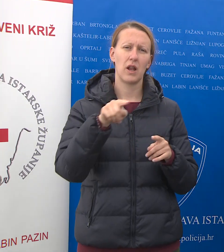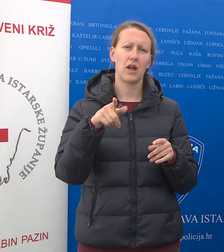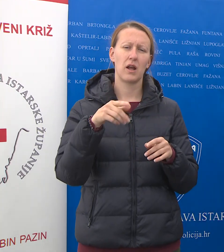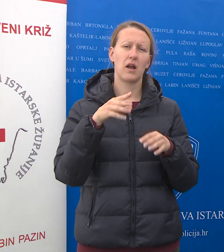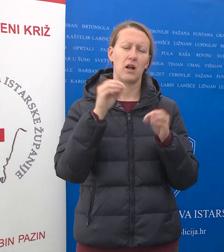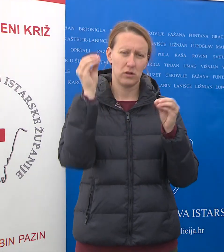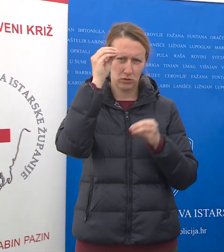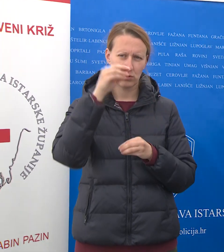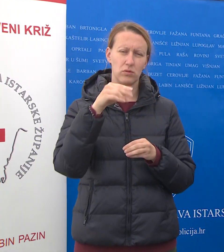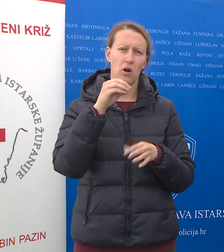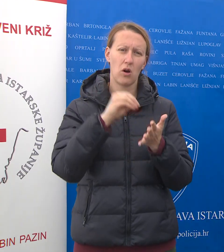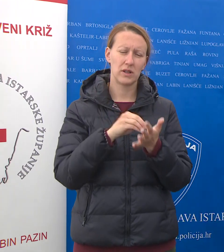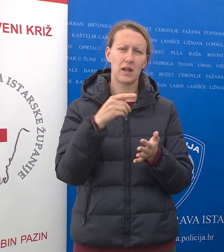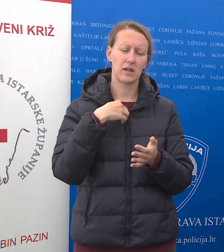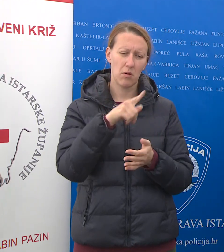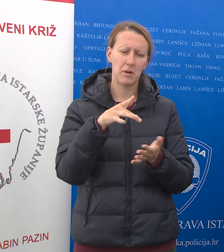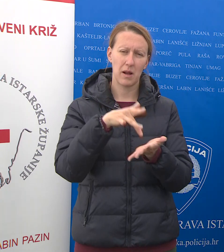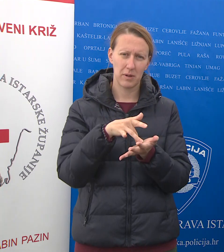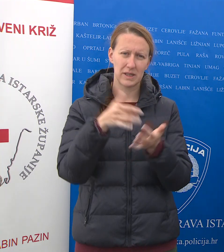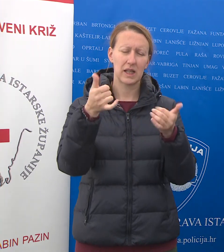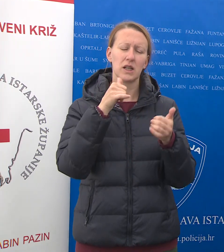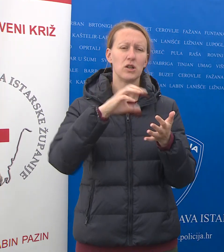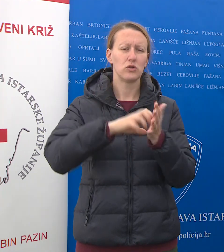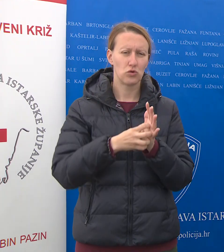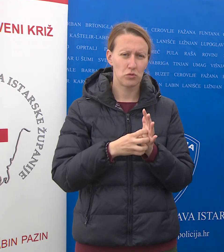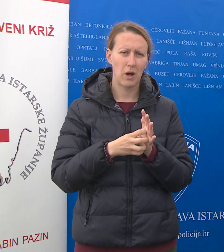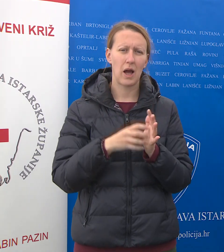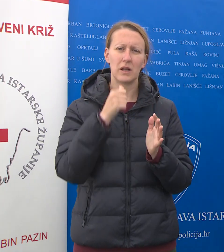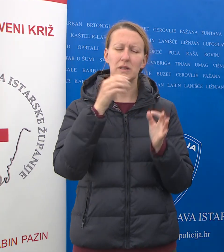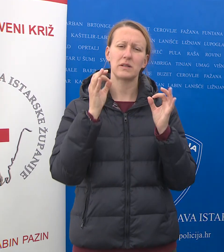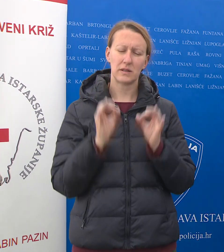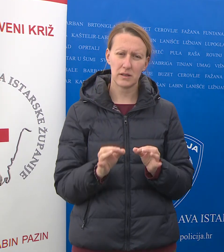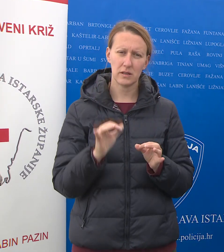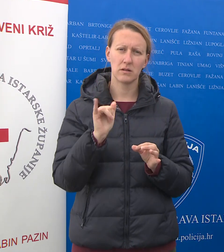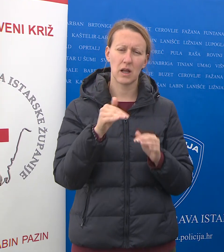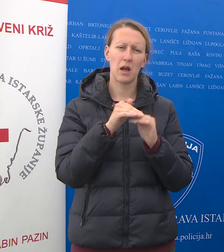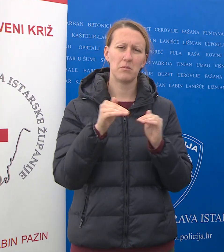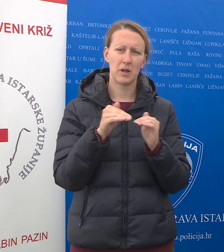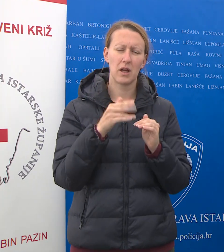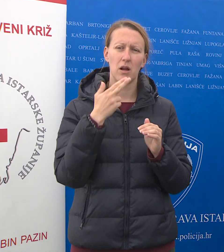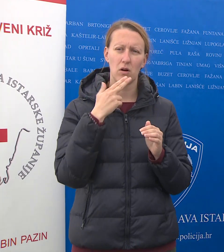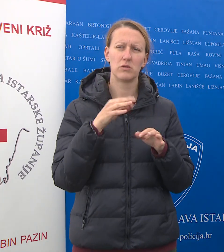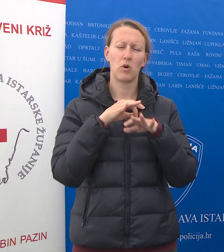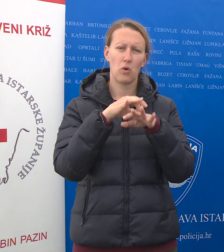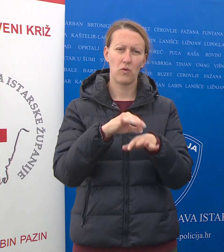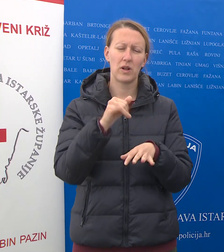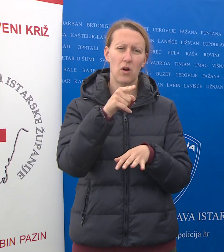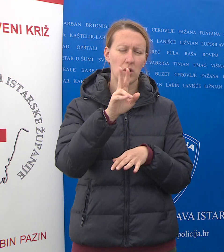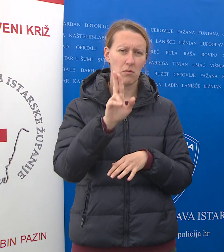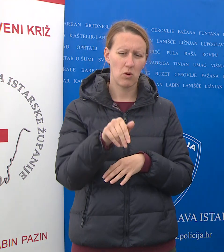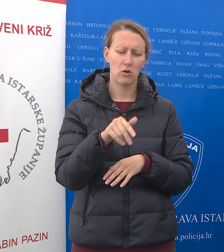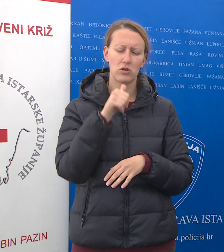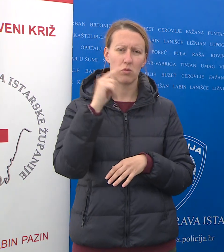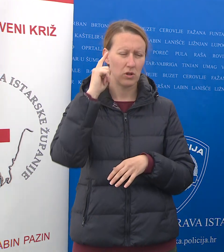struka ocijeniti da smo mi na području i županije sigurni da mjere koje smo uveli da onda